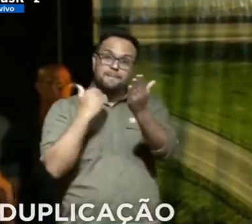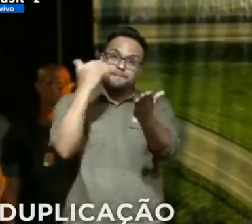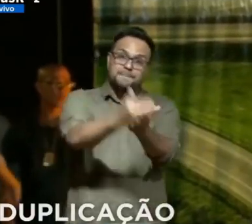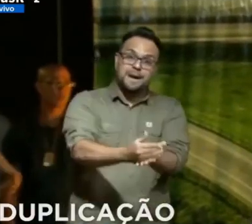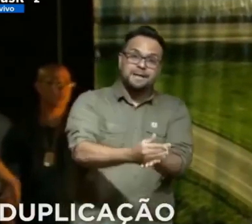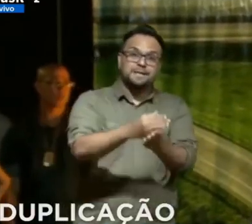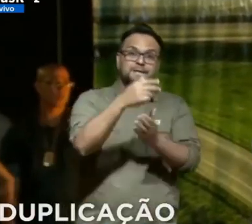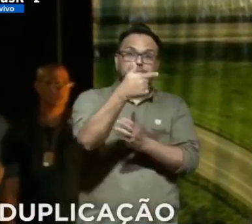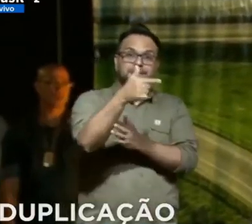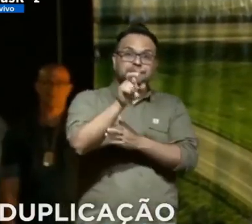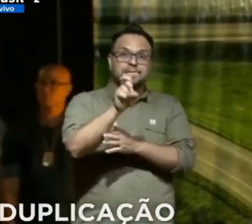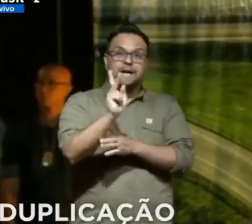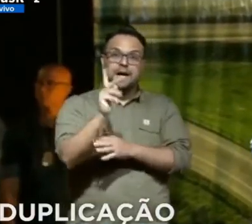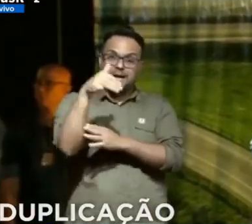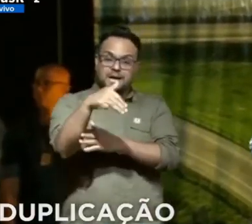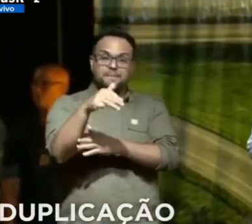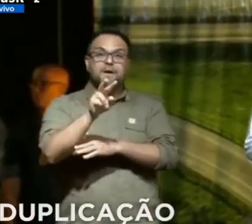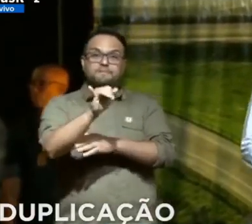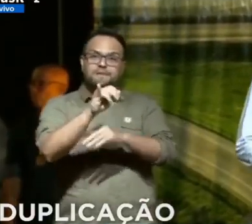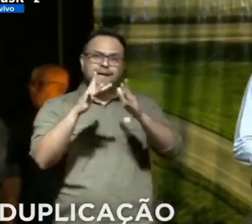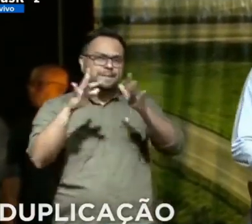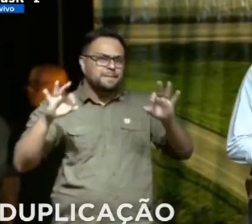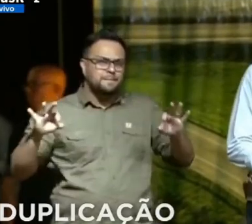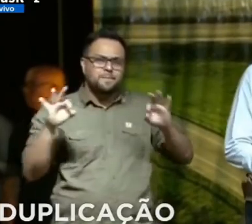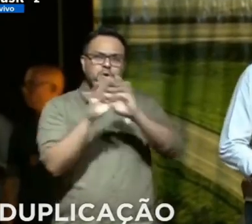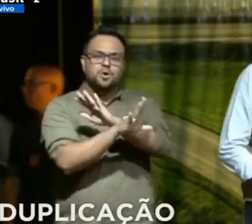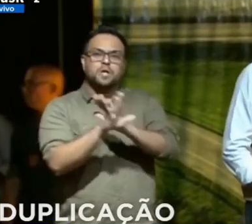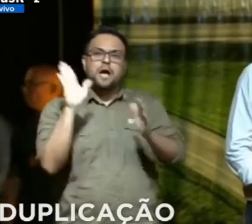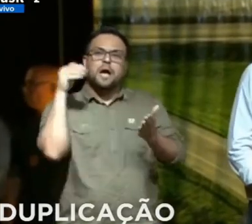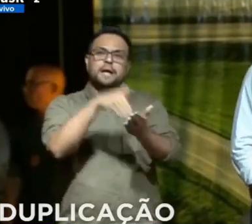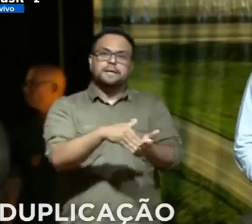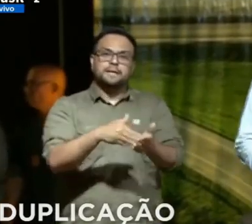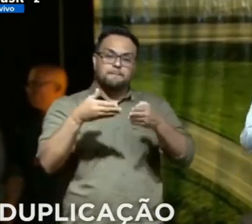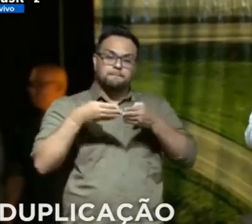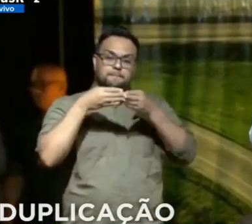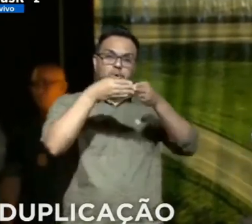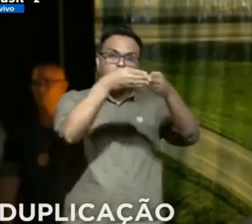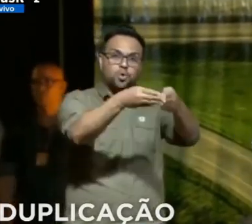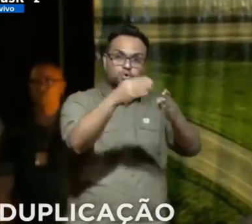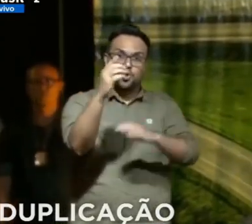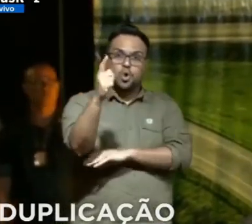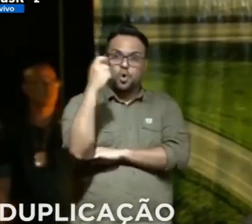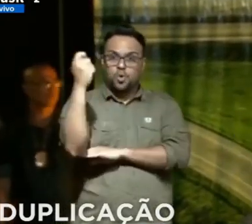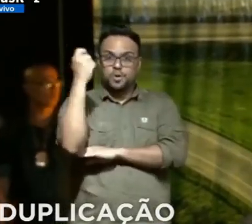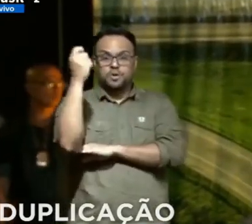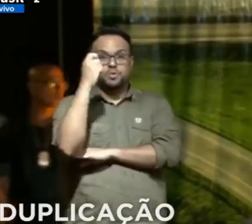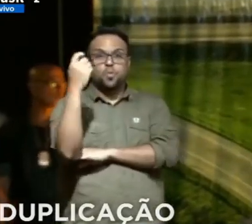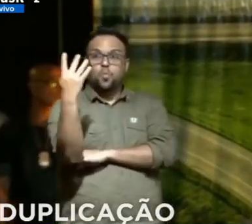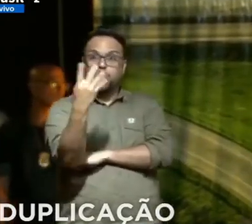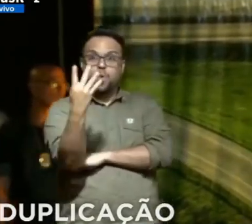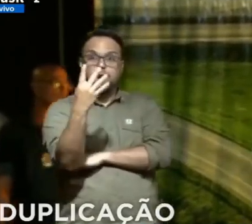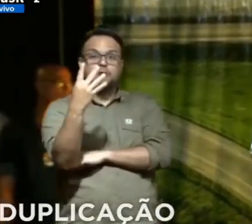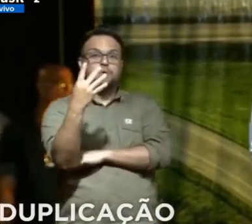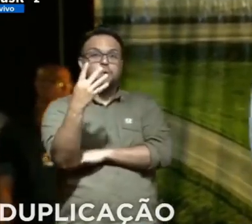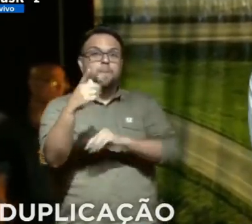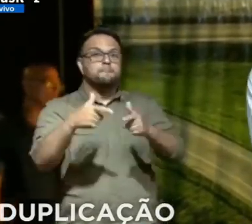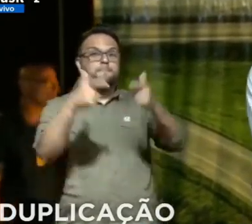e vamos integrar, então, definitivamente essa chegada ao Porto de Rio Grande, que é o nosso quarto maior porto do mundo, do Brasil.